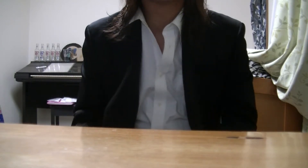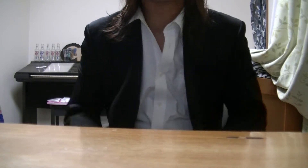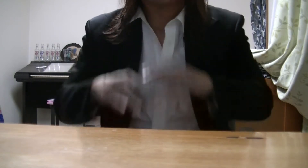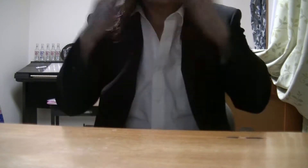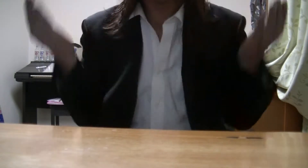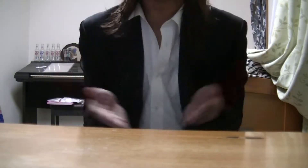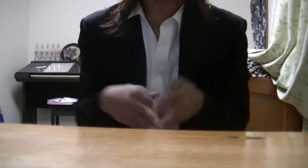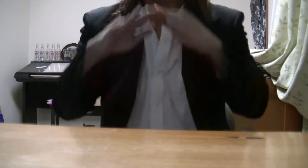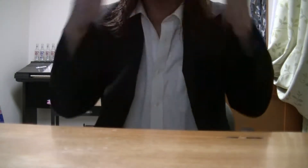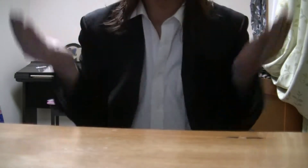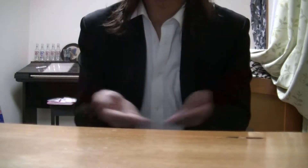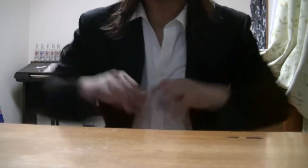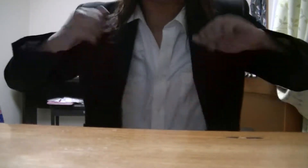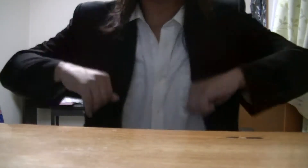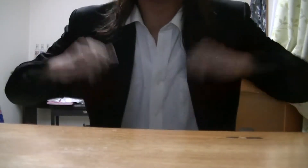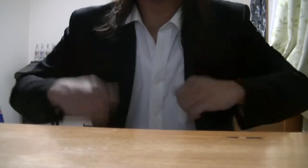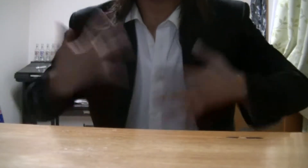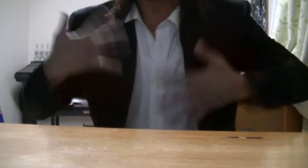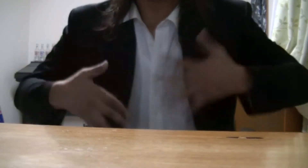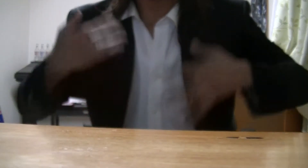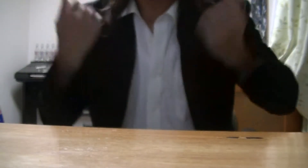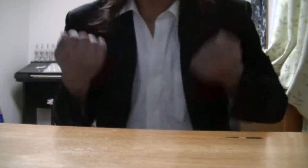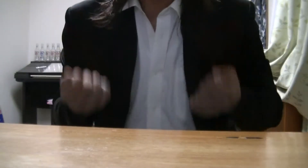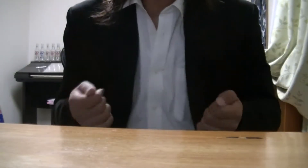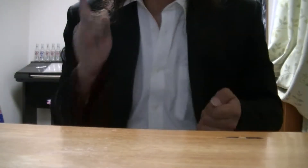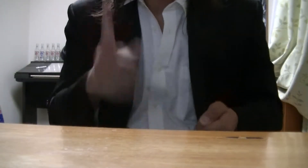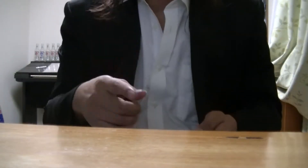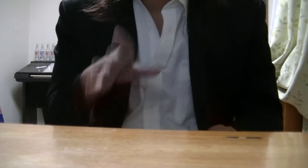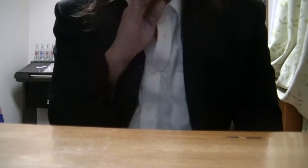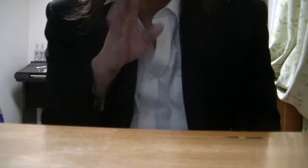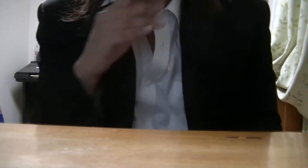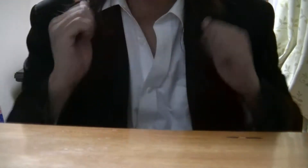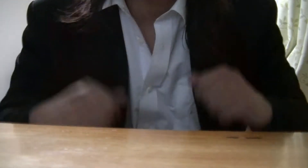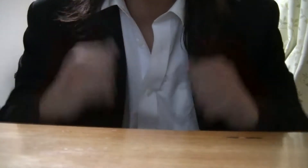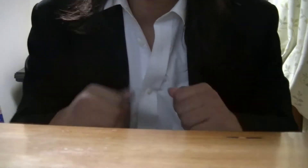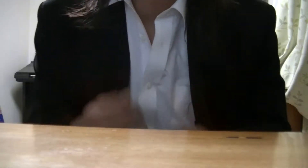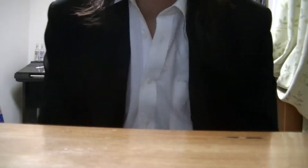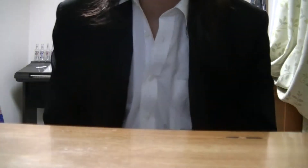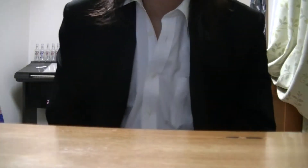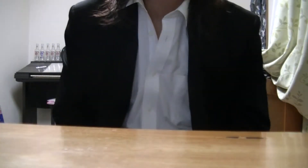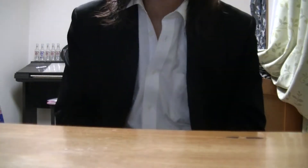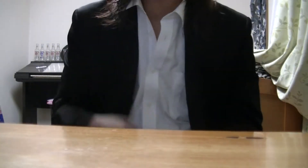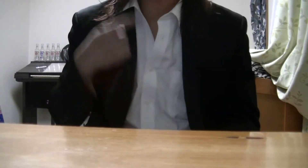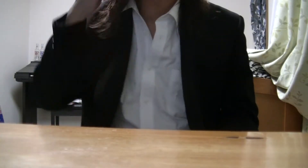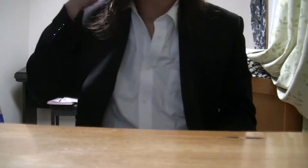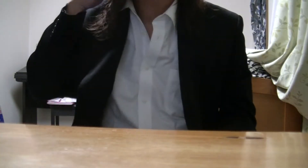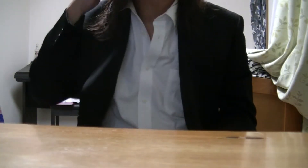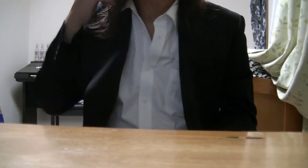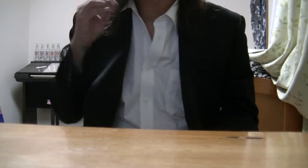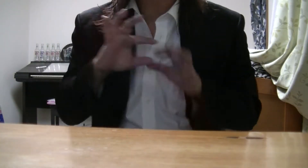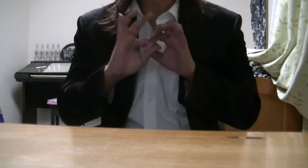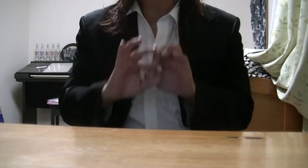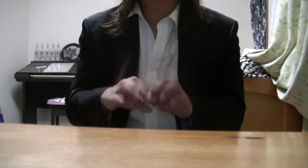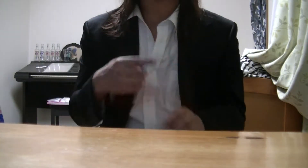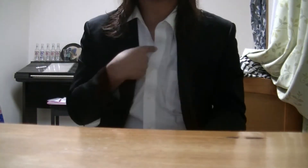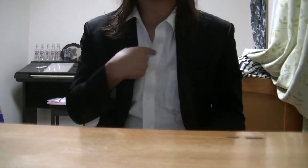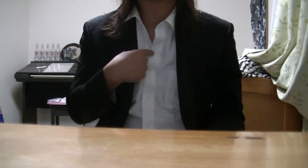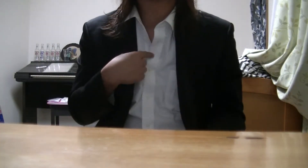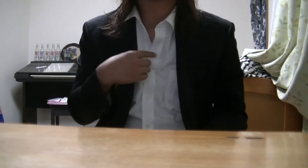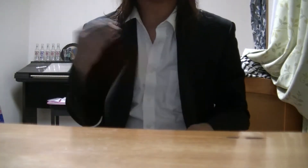日生きてることを味わう、それを本当にやってらっしゃるお母さんだなって思いました。だからね、僕もその話、お母さんの